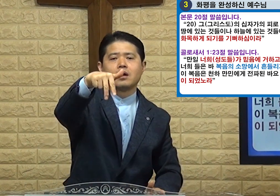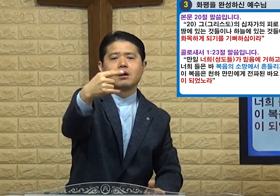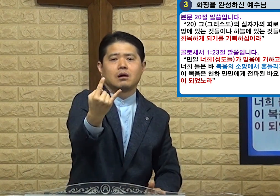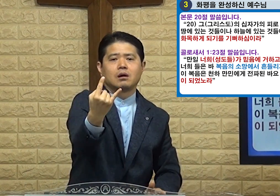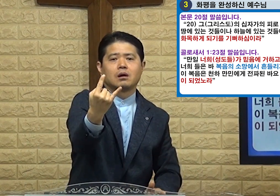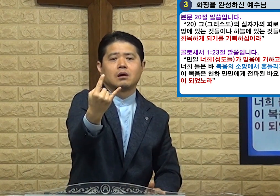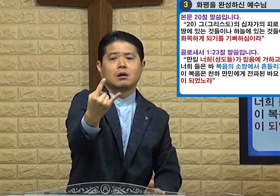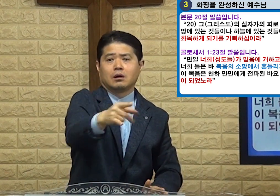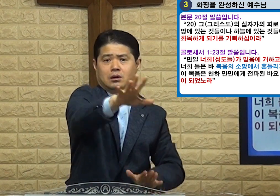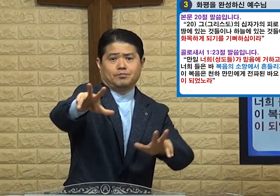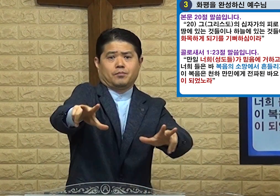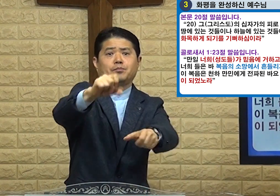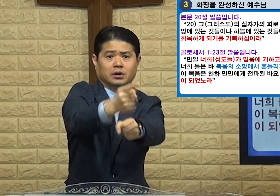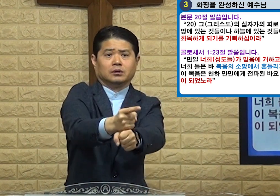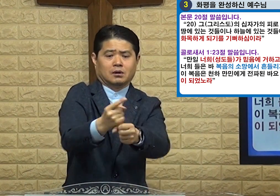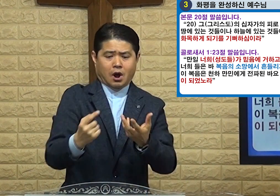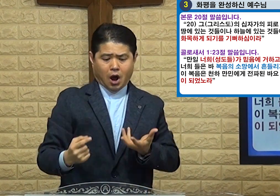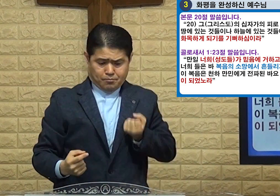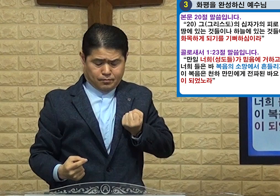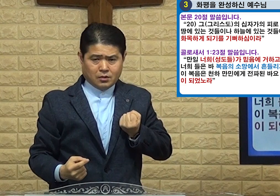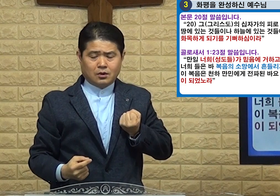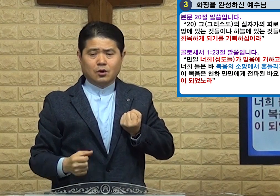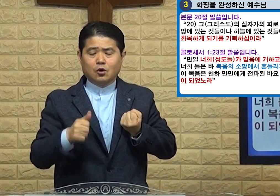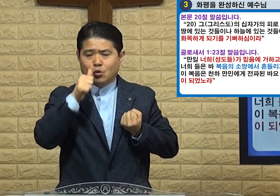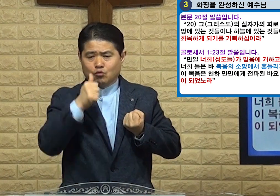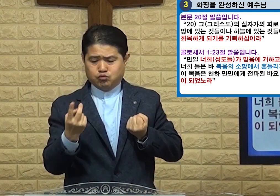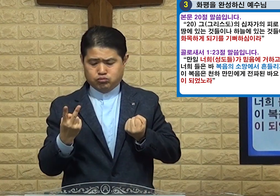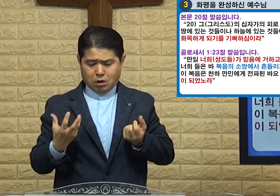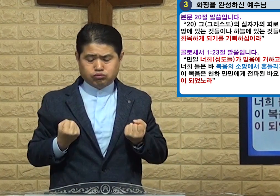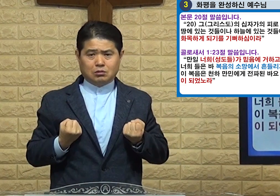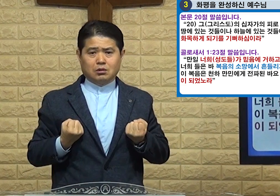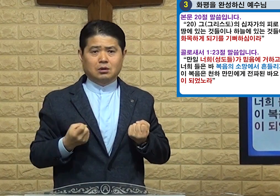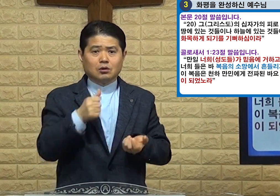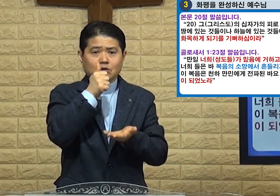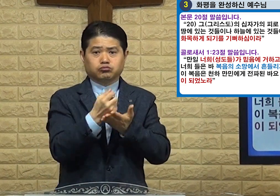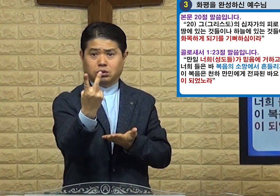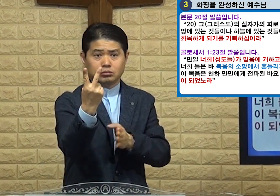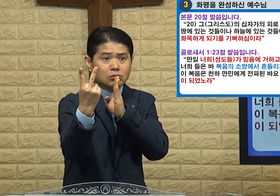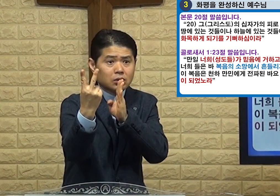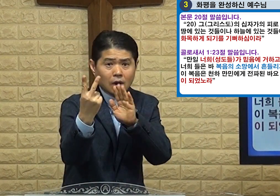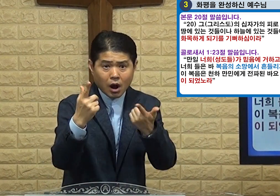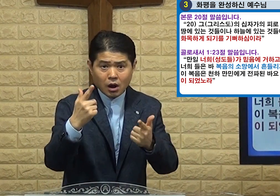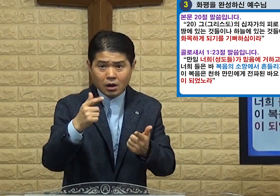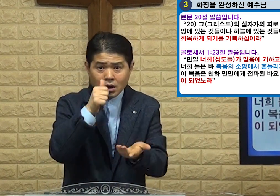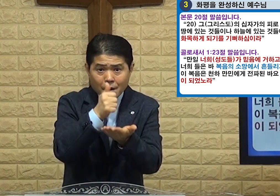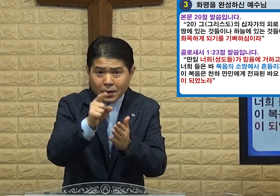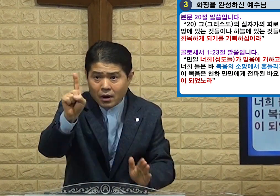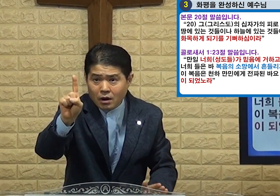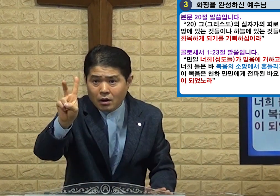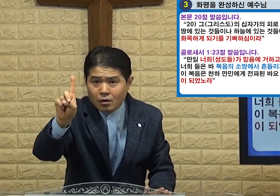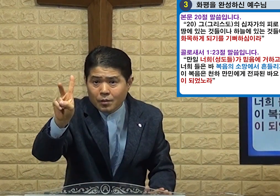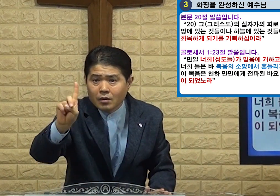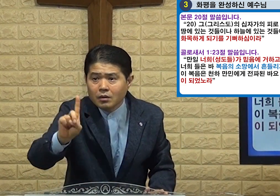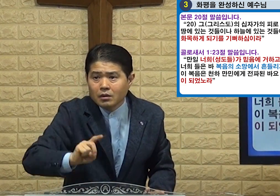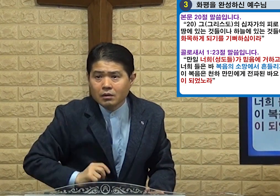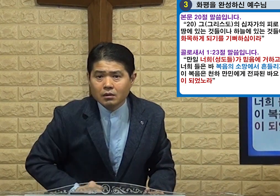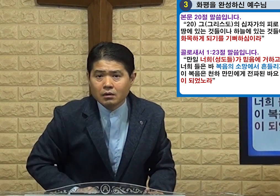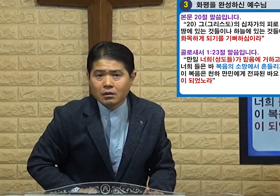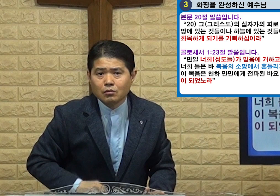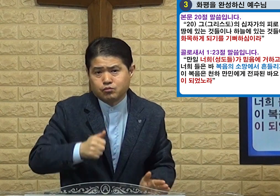우리가 원죄가 인간에게 물들어져 있기 때문에 그 두 가지의 죄가 함께 가지고 있는 것입니다.